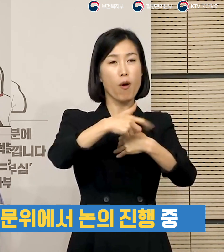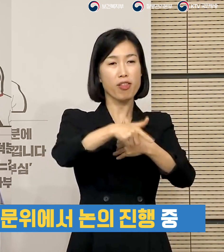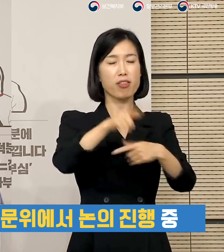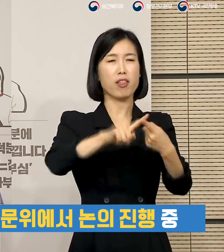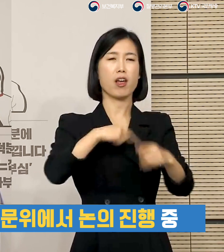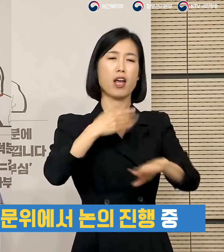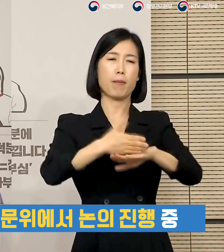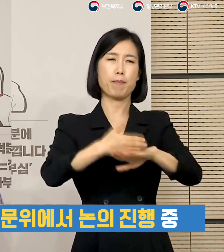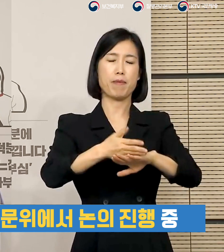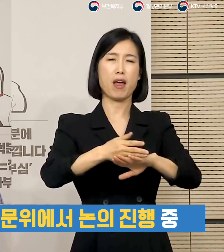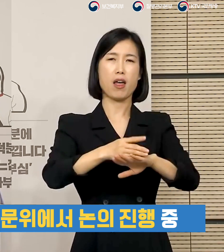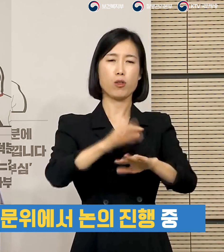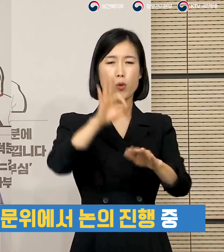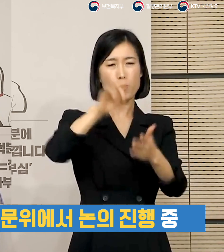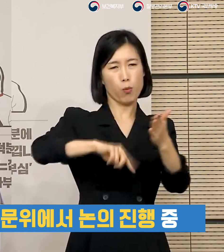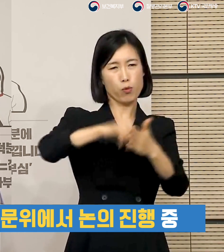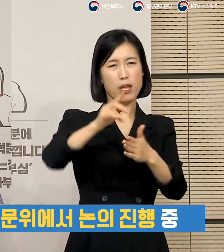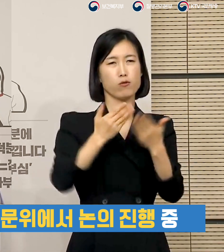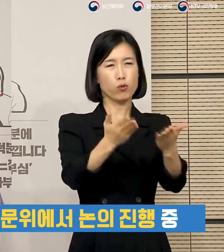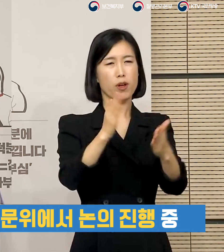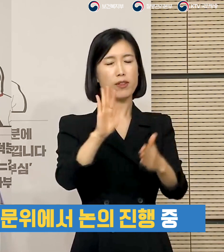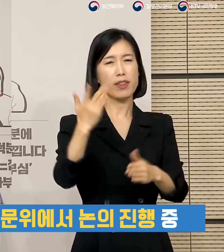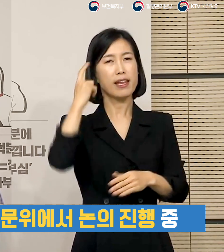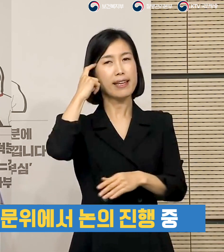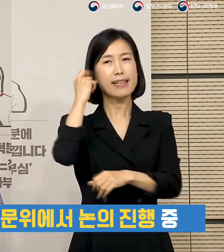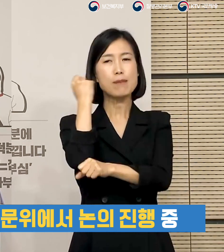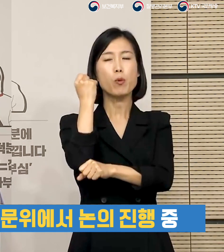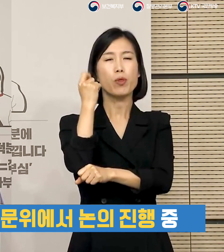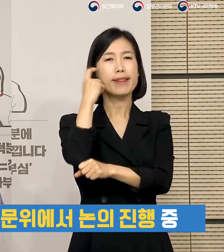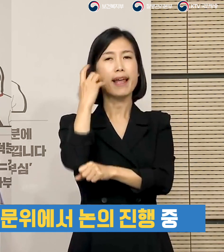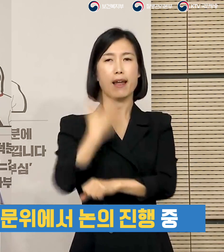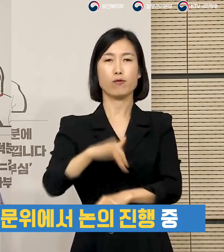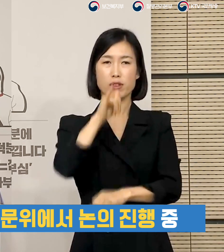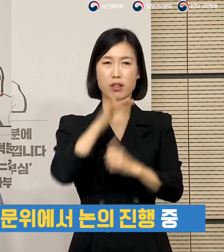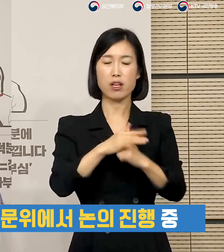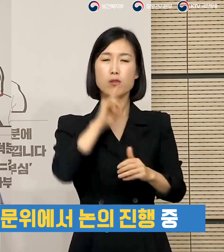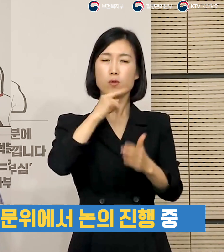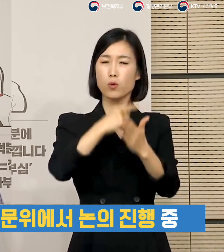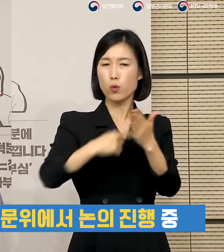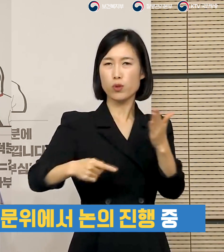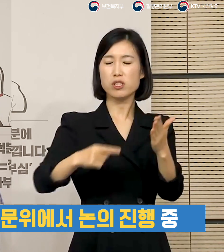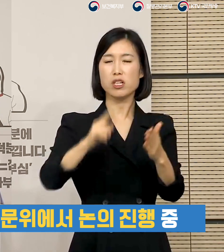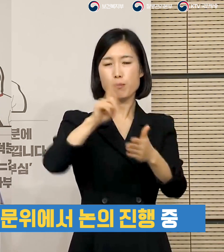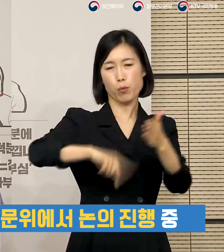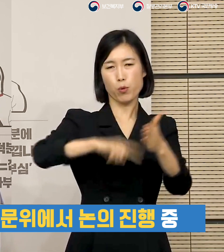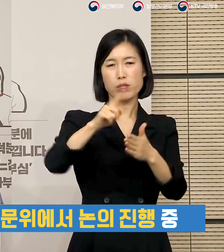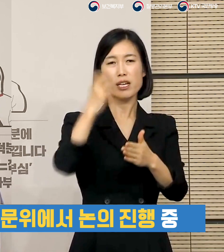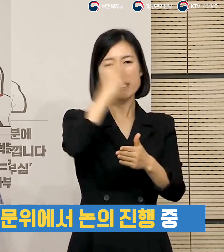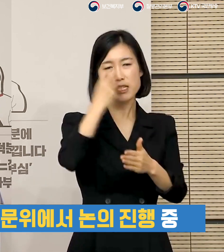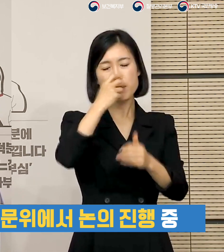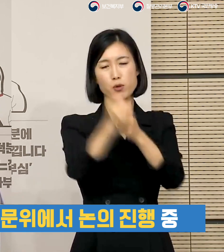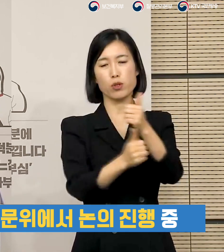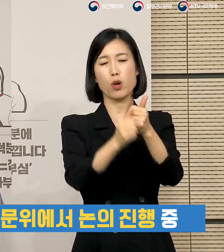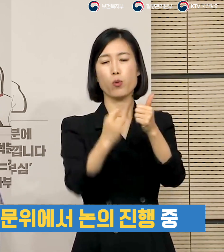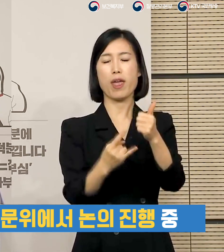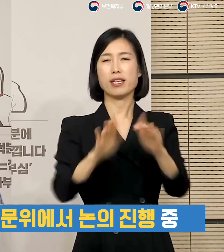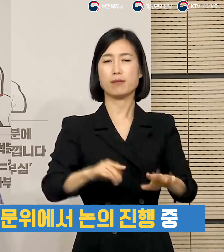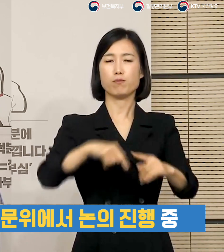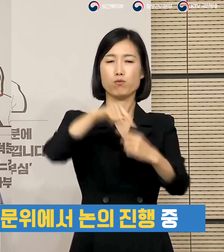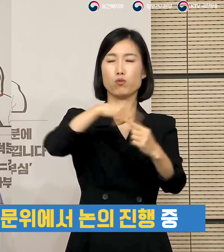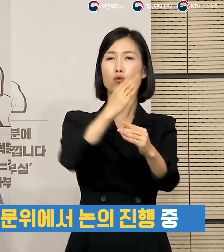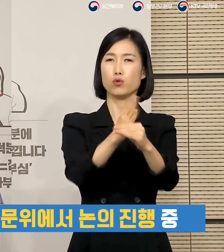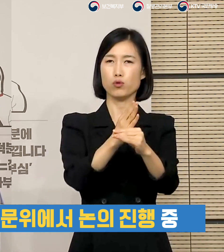주어져야 된다는 기본적인 원칙을 가지고 있습니다. 이에 따라서 손실보상심의위원회가 현재 운영을 중이고